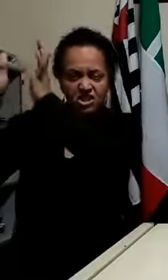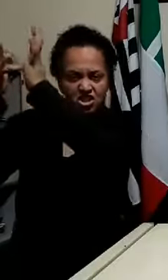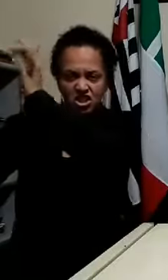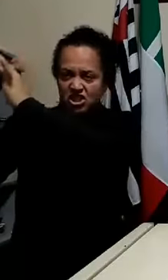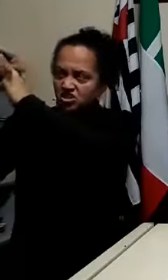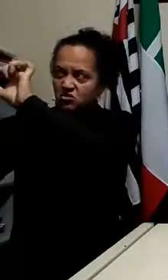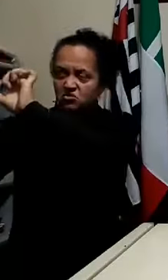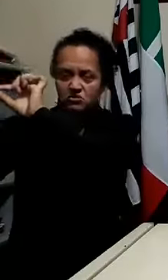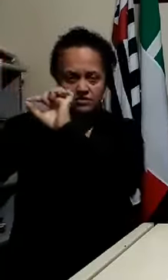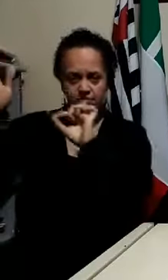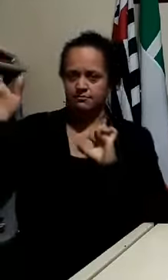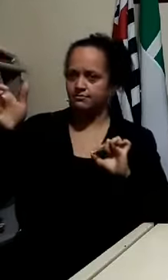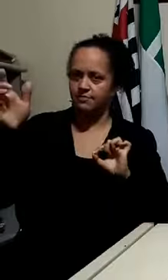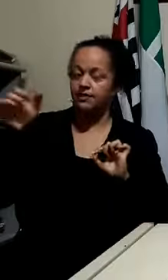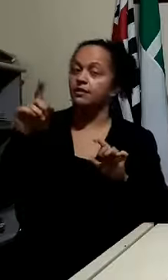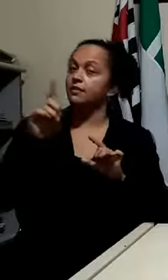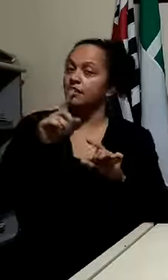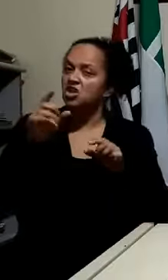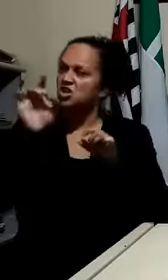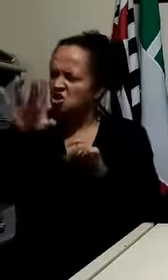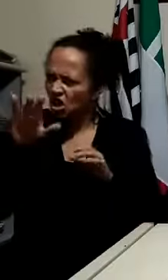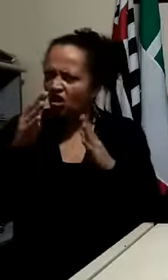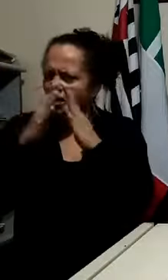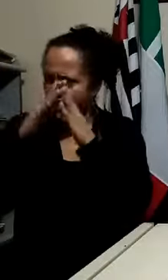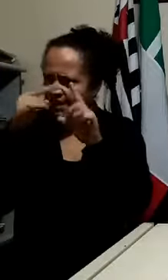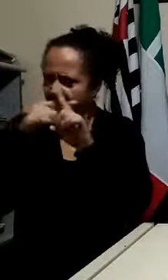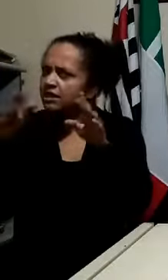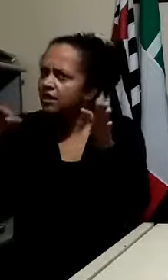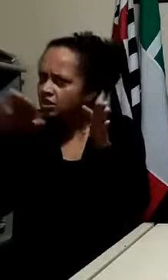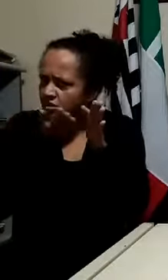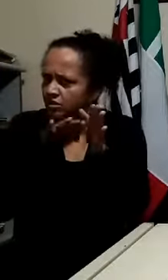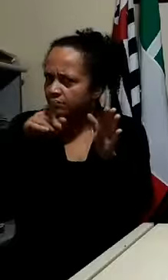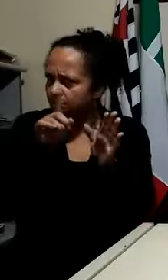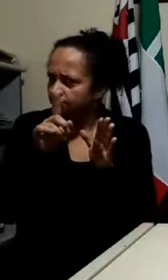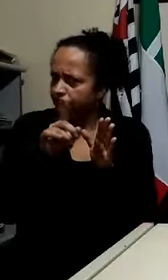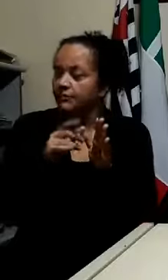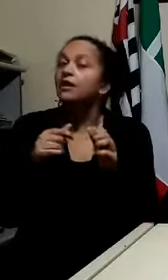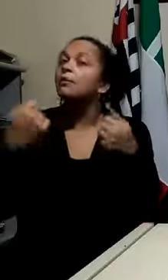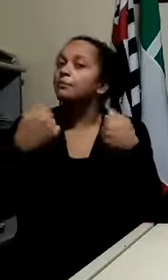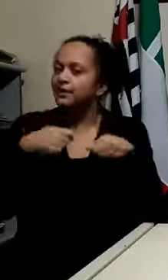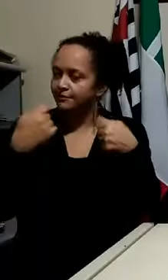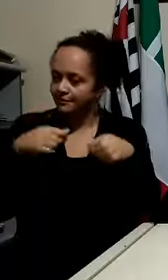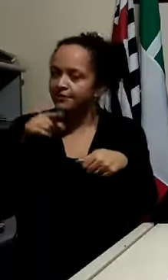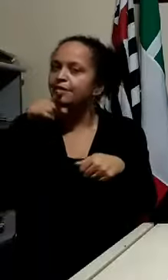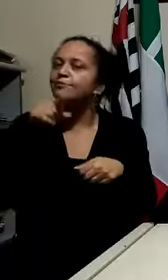frequentar a igreja. Tem que haver mudanças de valores. Tem que